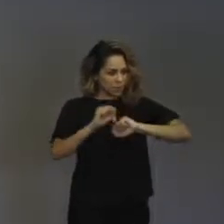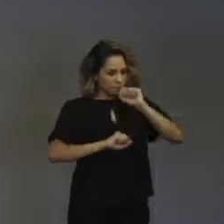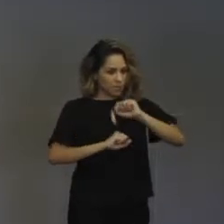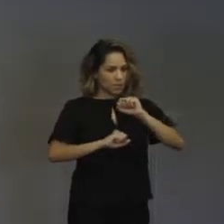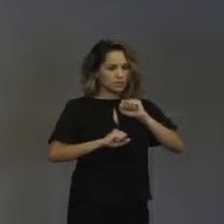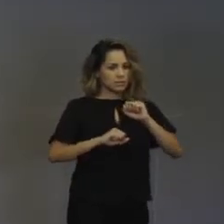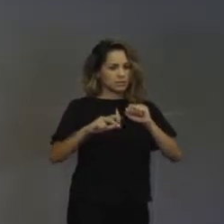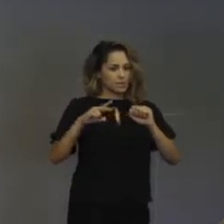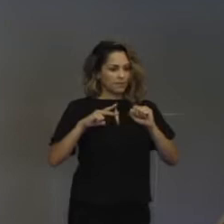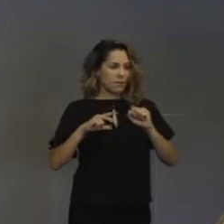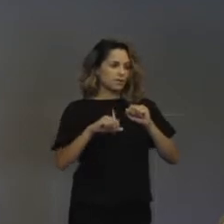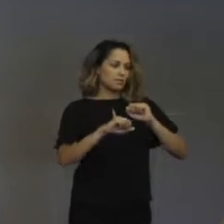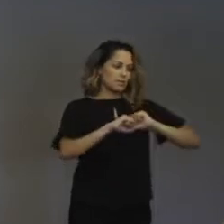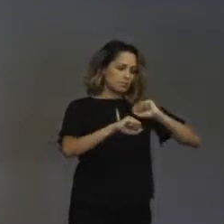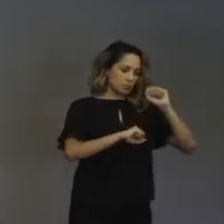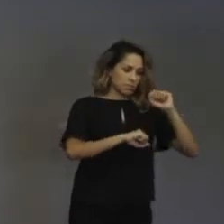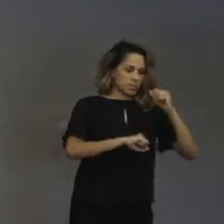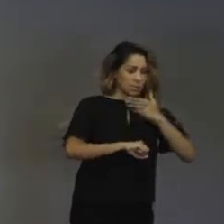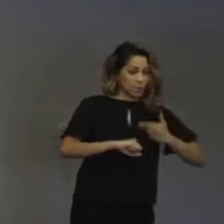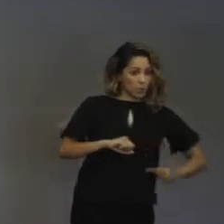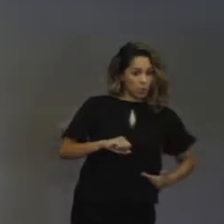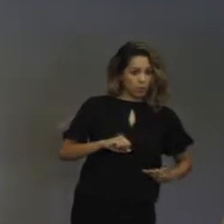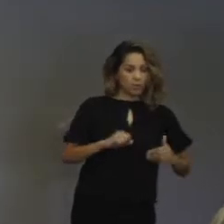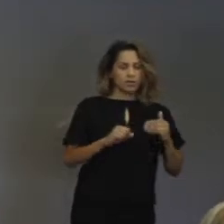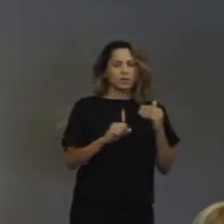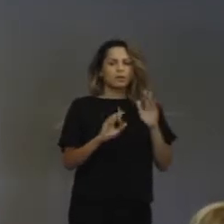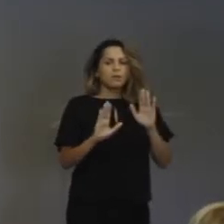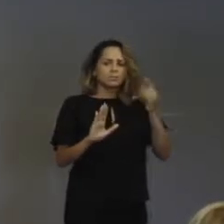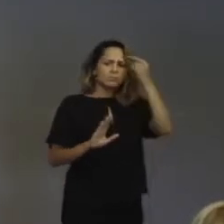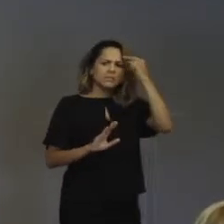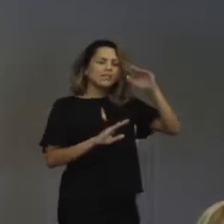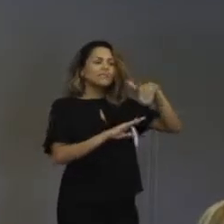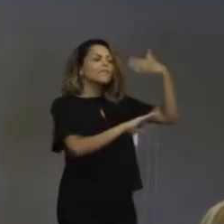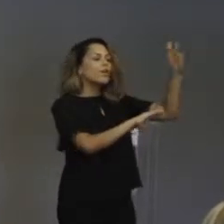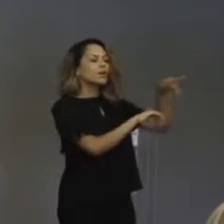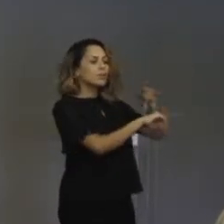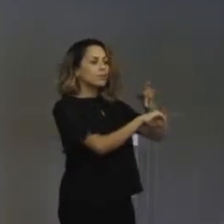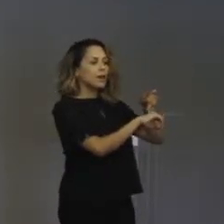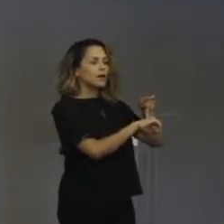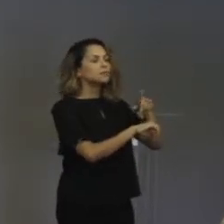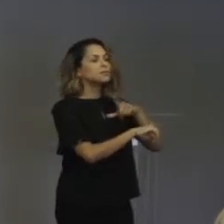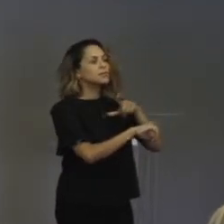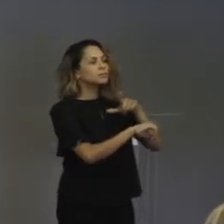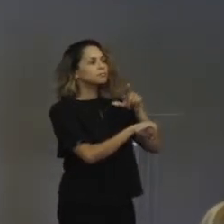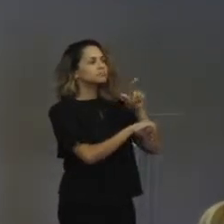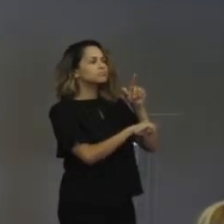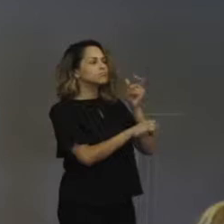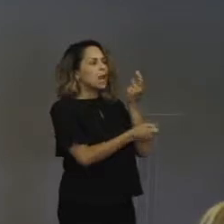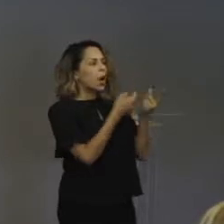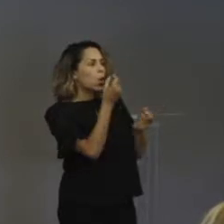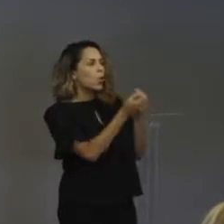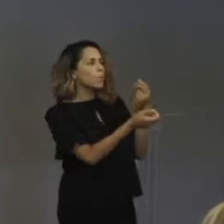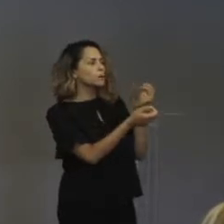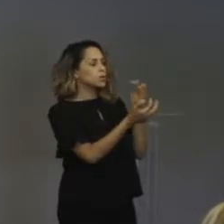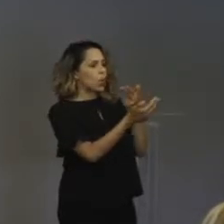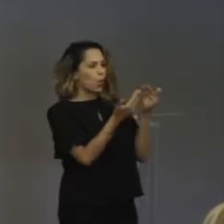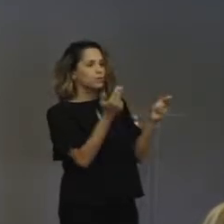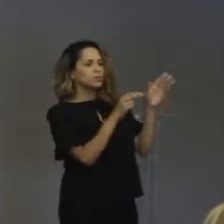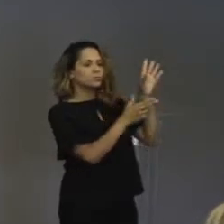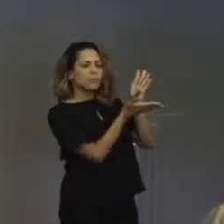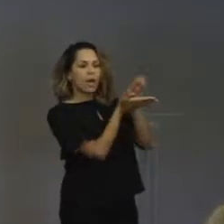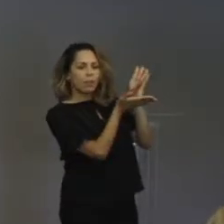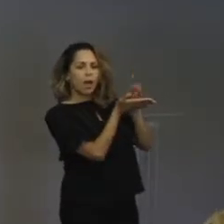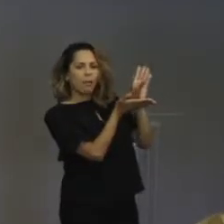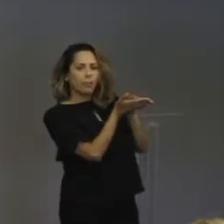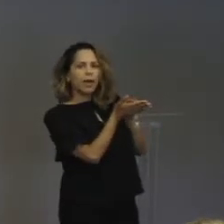depois. Mas a gente pensa nas coisas de fora, e algumas coisas, sim, são aplicáveis aqui, outras coisas não necessariamente, né?